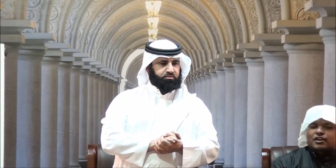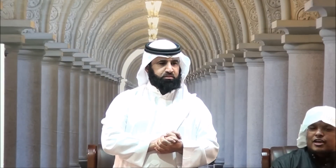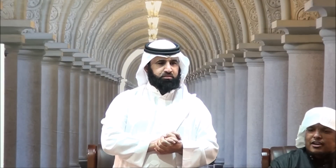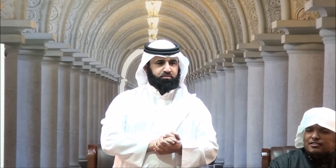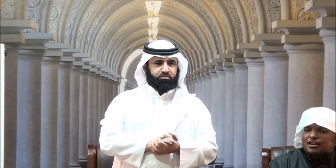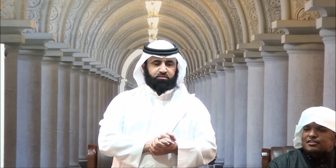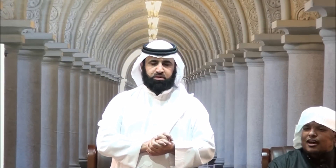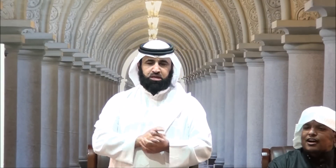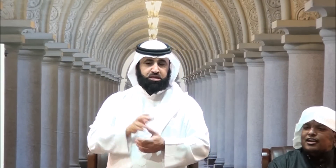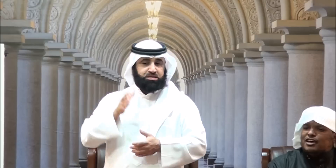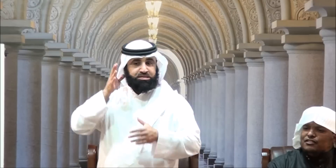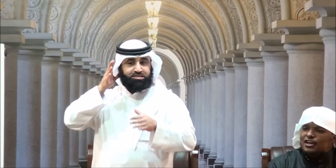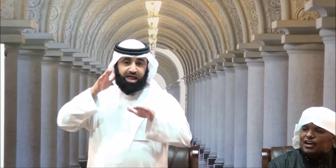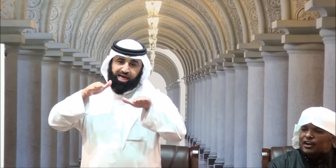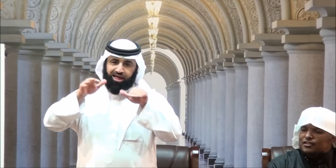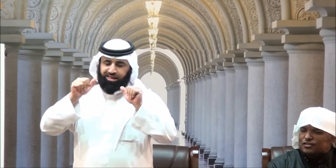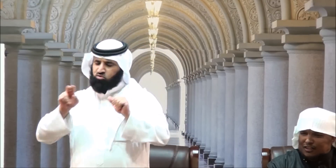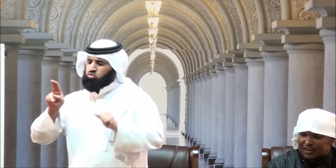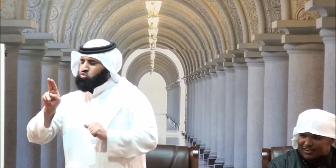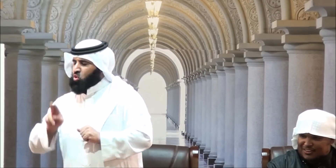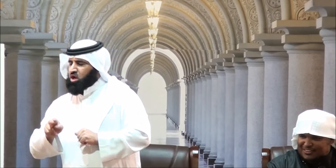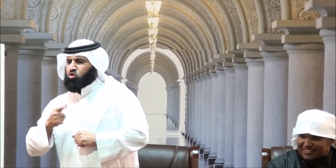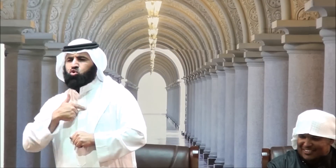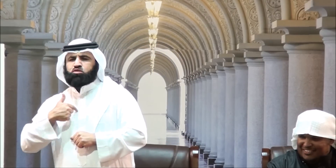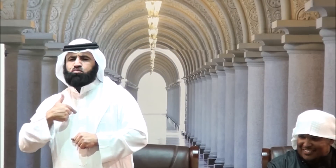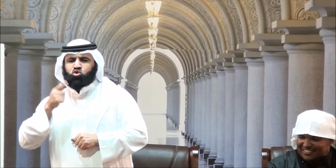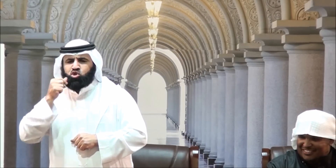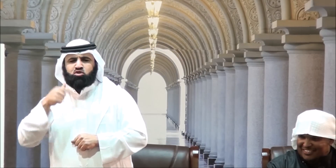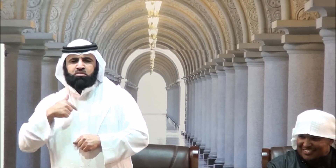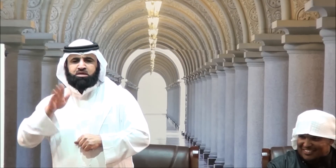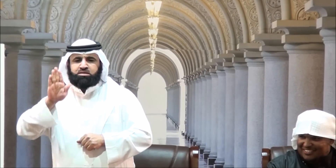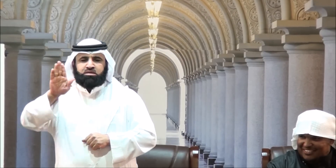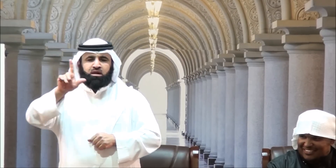لما صلينا سألته ها كيفك الآن يا سلطان؟